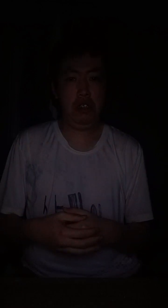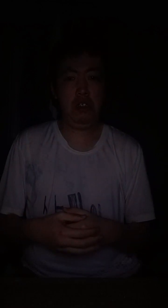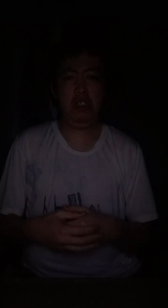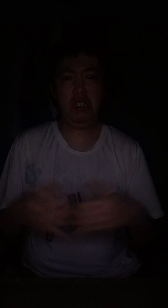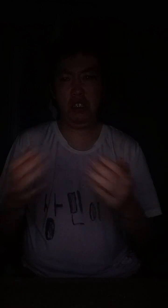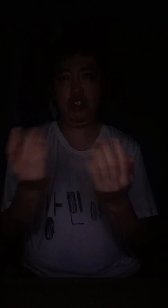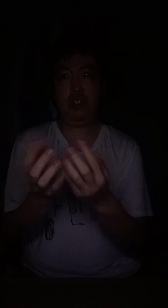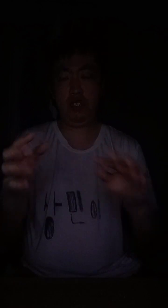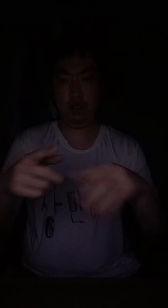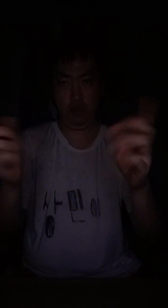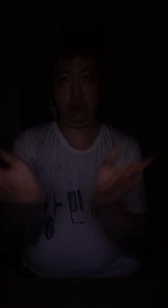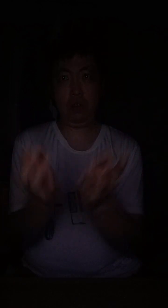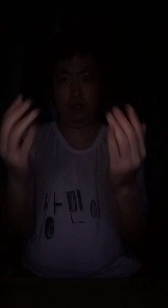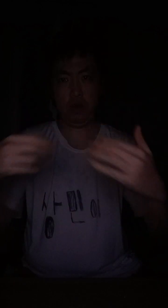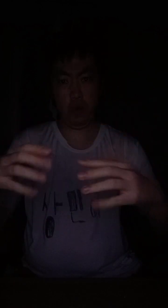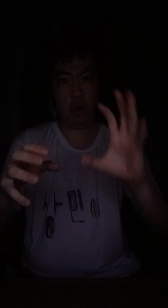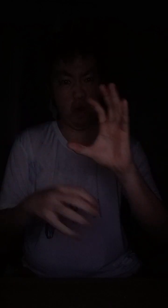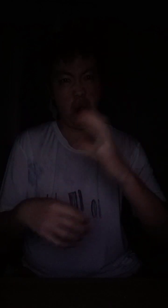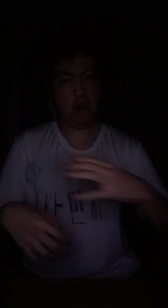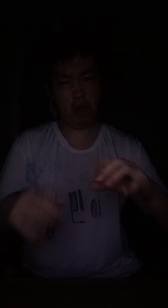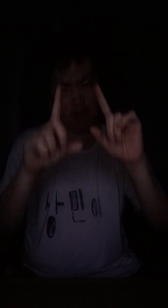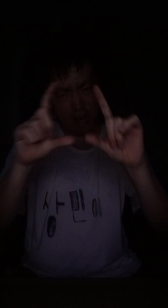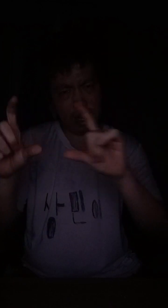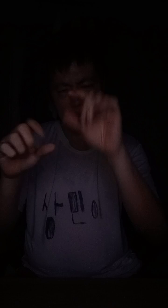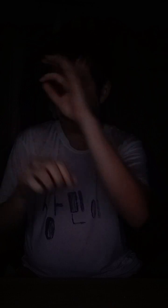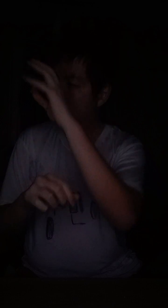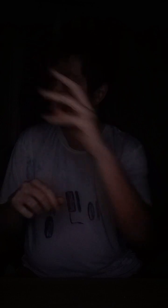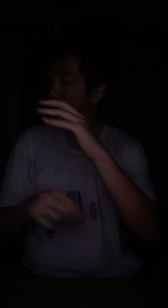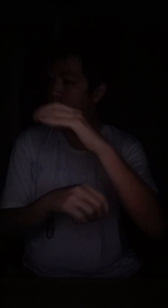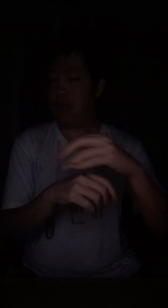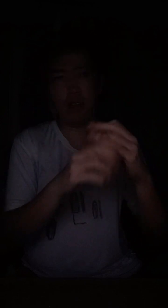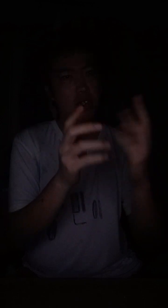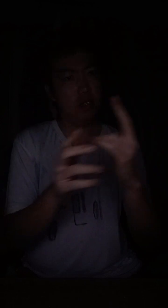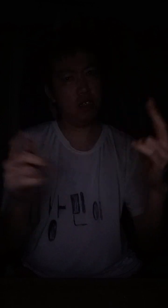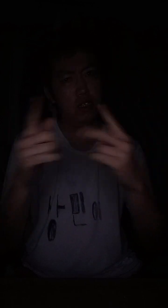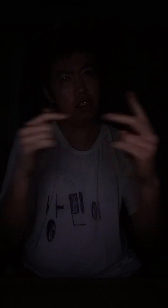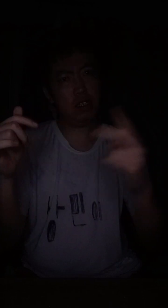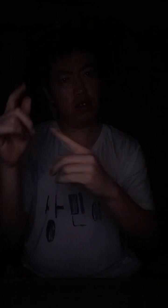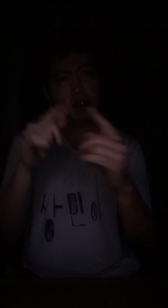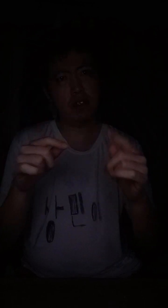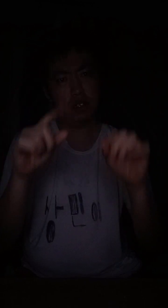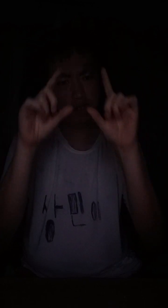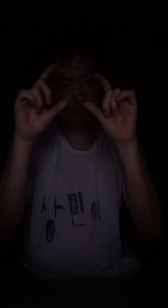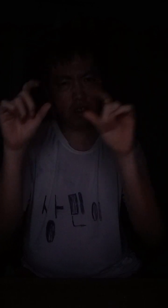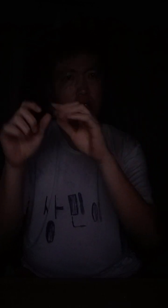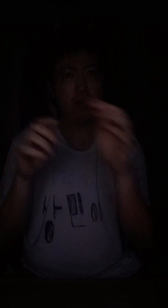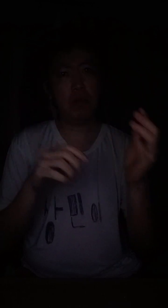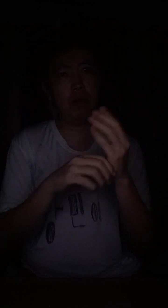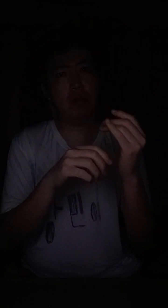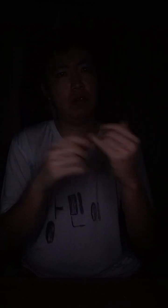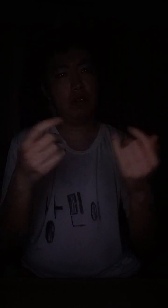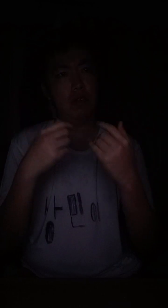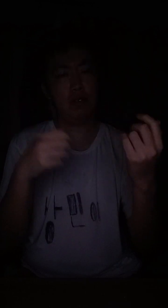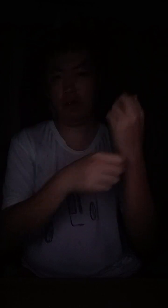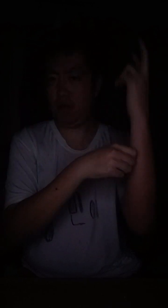제주의 한 고등학교 여자 화장실에 몰래 카메라를 설치해 200명 넘는 피해자를 촬영한 혐의로 고3 남학생이 현재 재판을